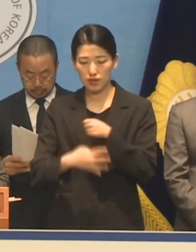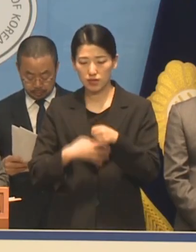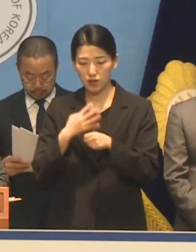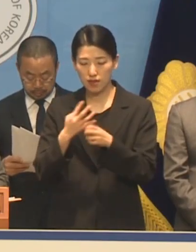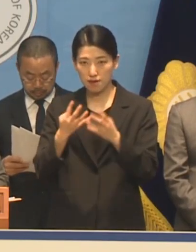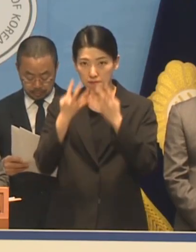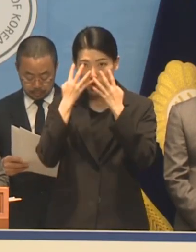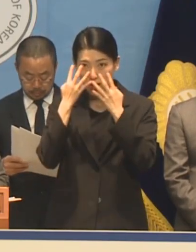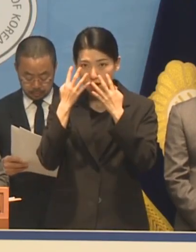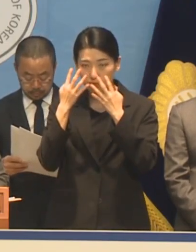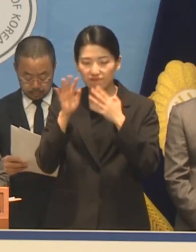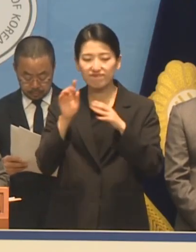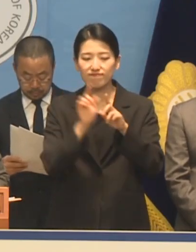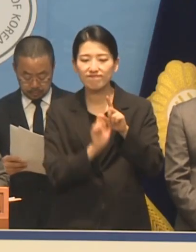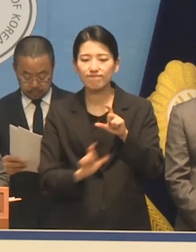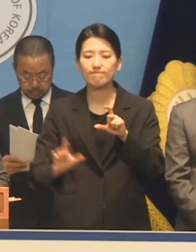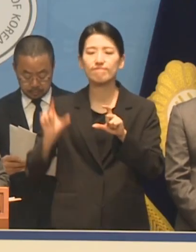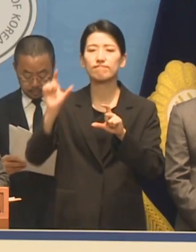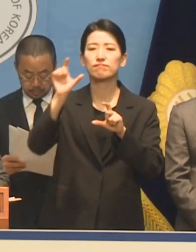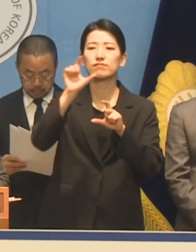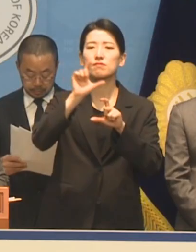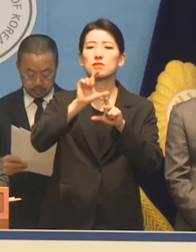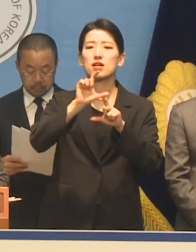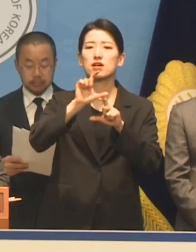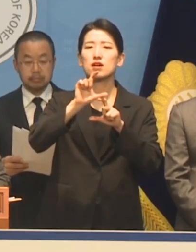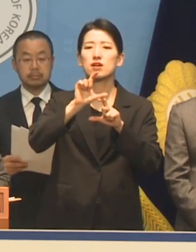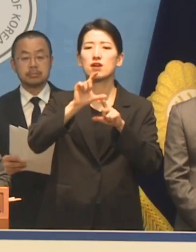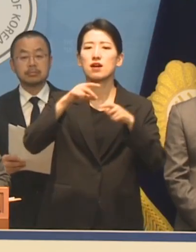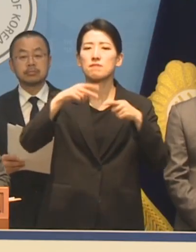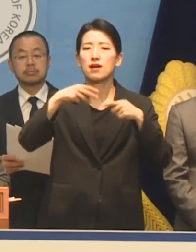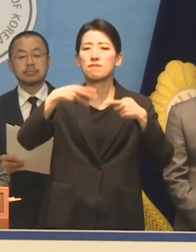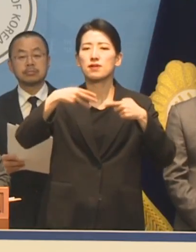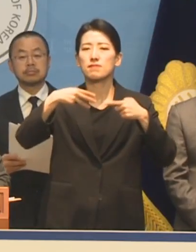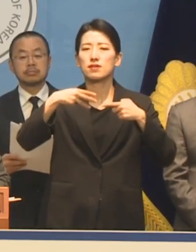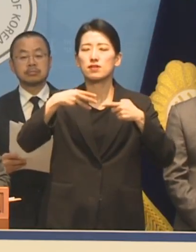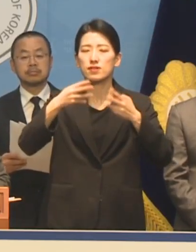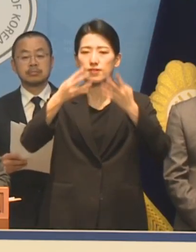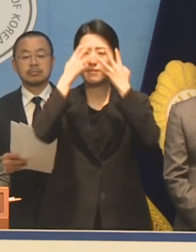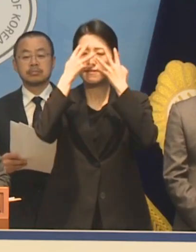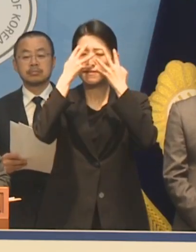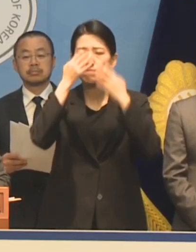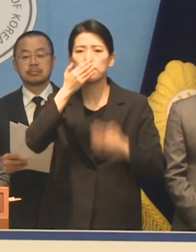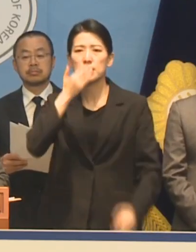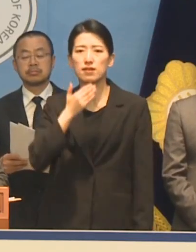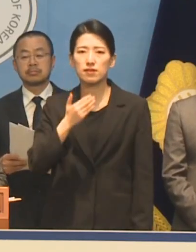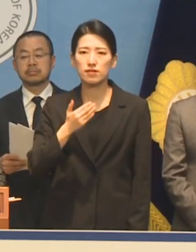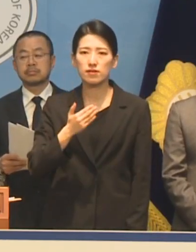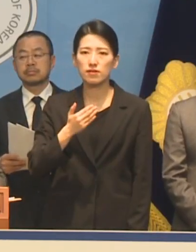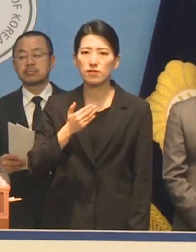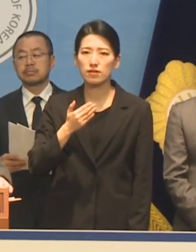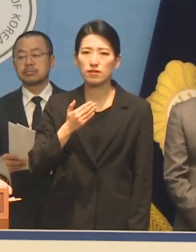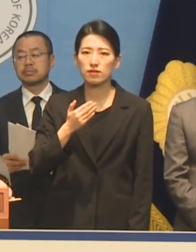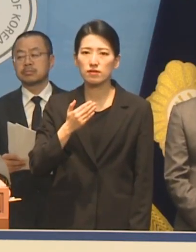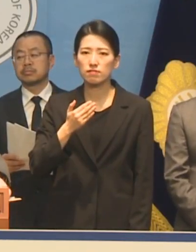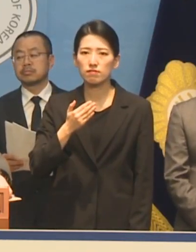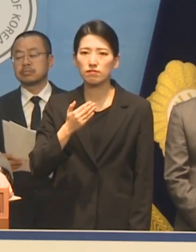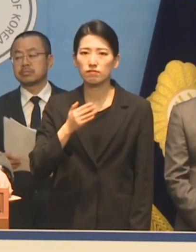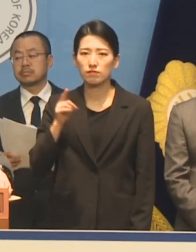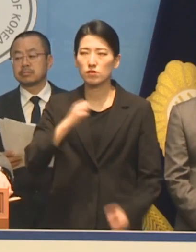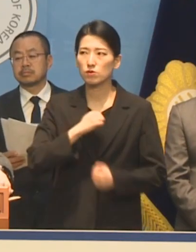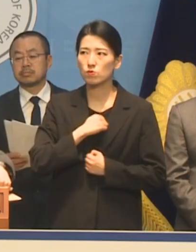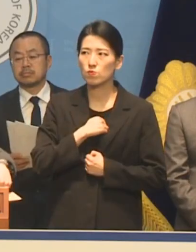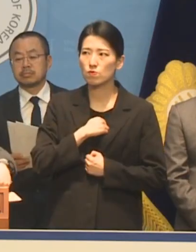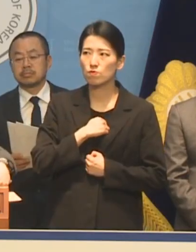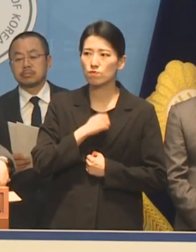실형에 훨씬 더 그거에 몇 배가 되는 사실은 실형을 살 수 있음을 사실은 경고를